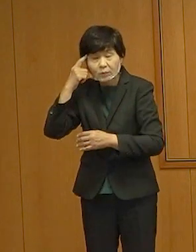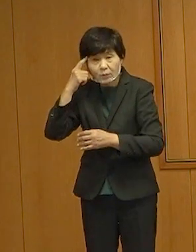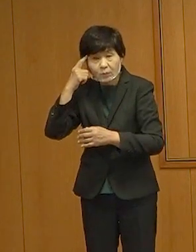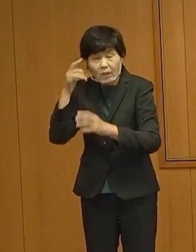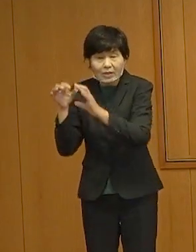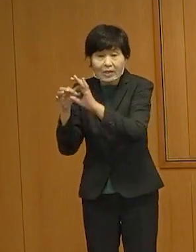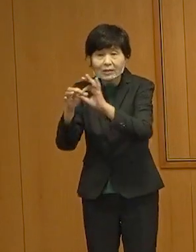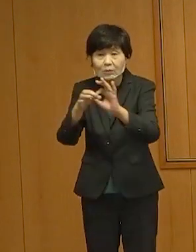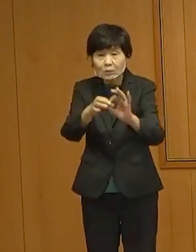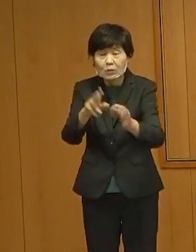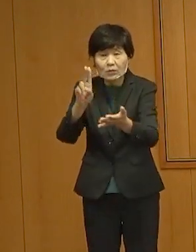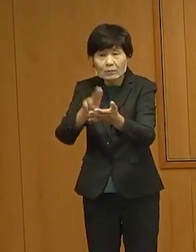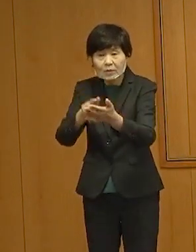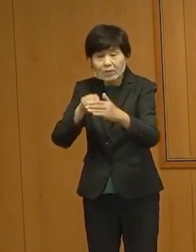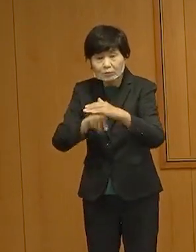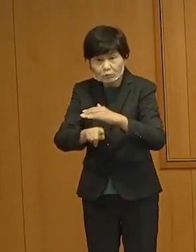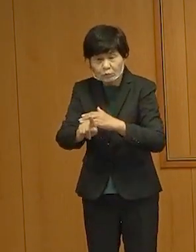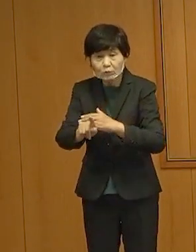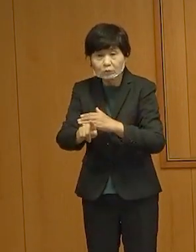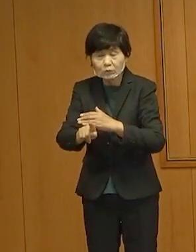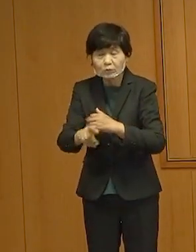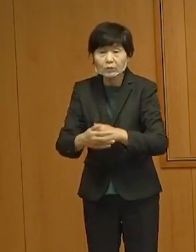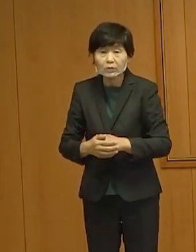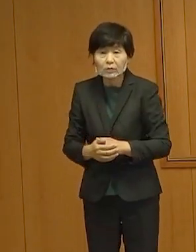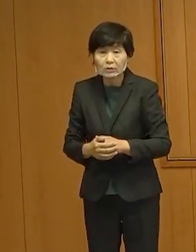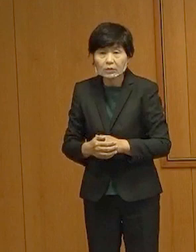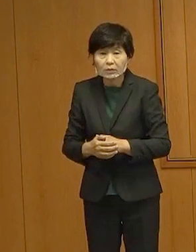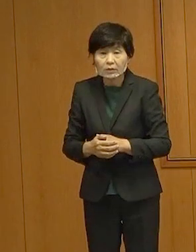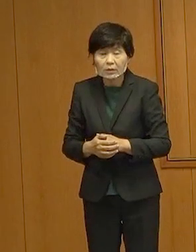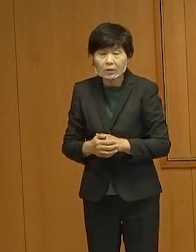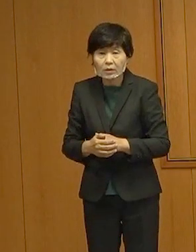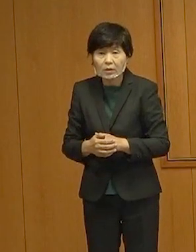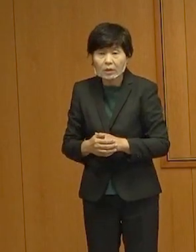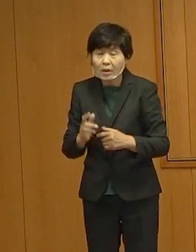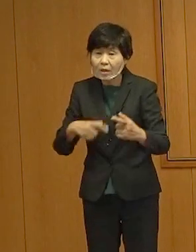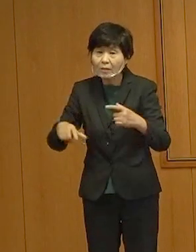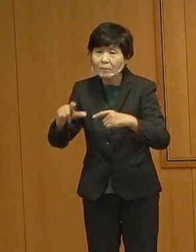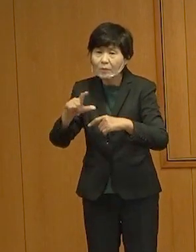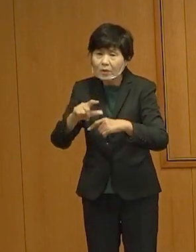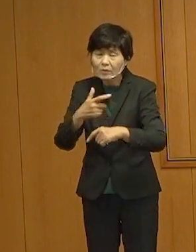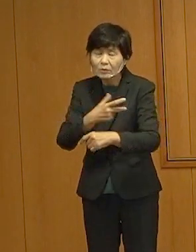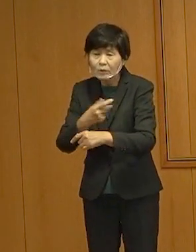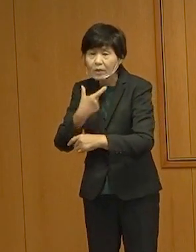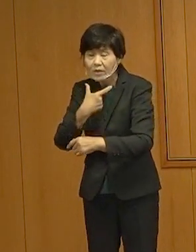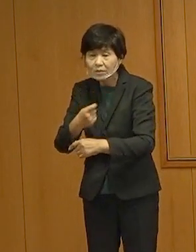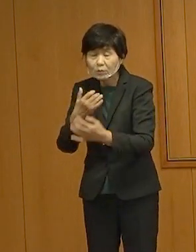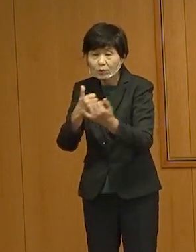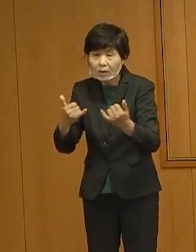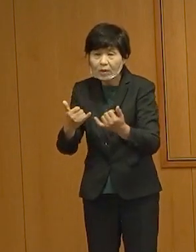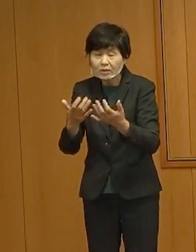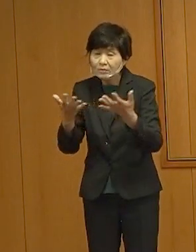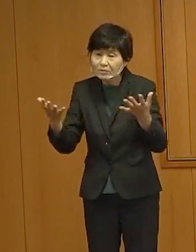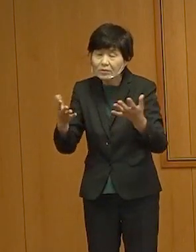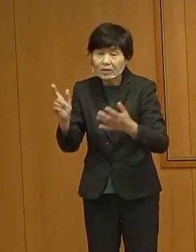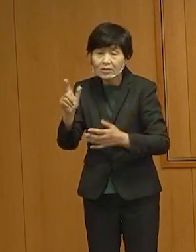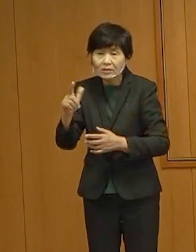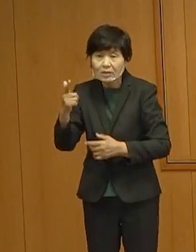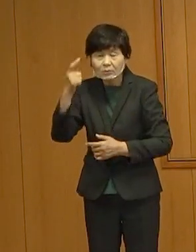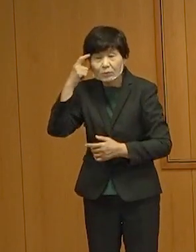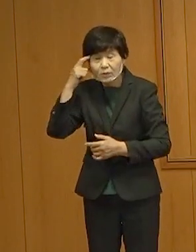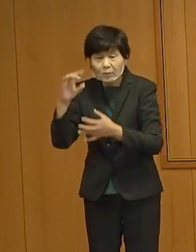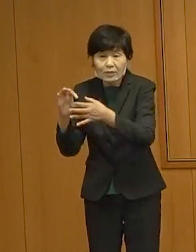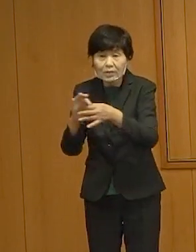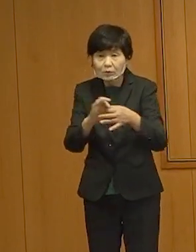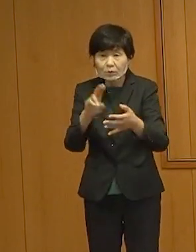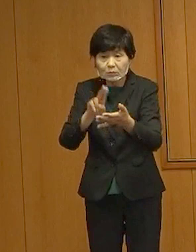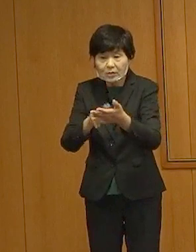理由っていうかですね、あまりこう需要が多くはなかったのかなという気もするんですけど、継続を決めた理由っていうところを